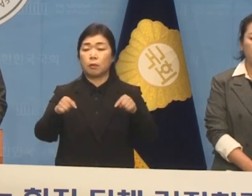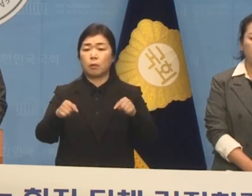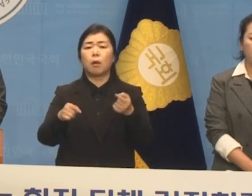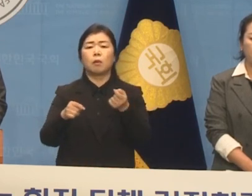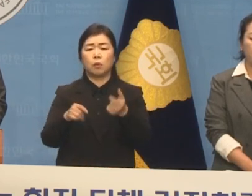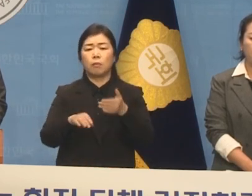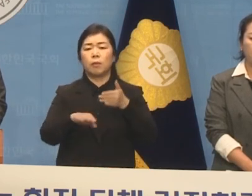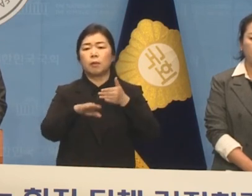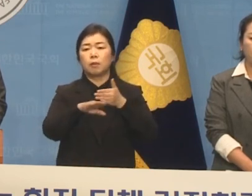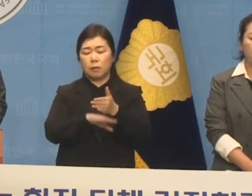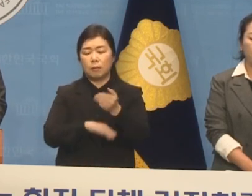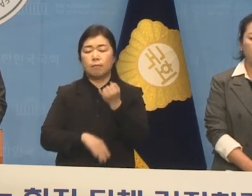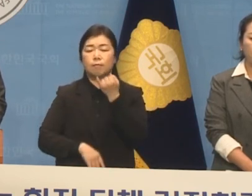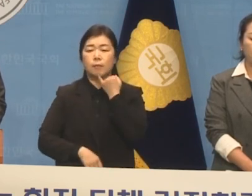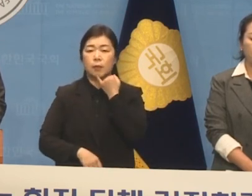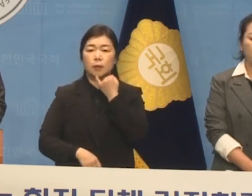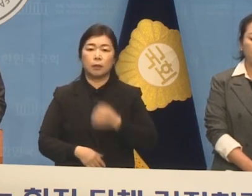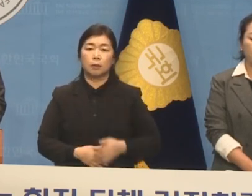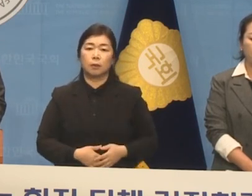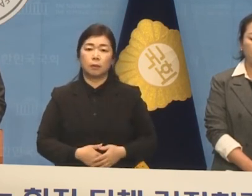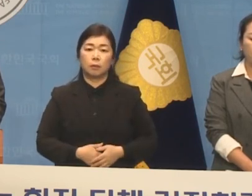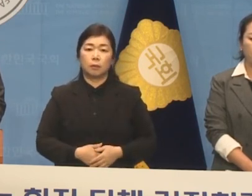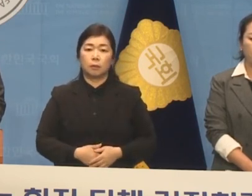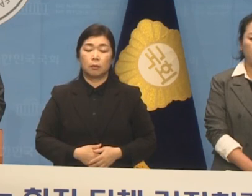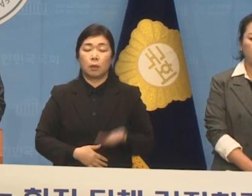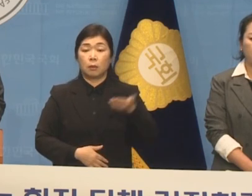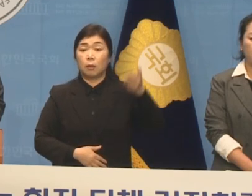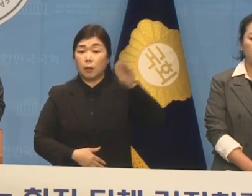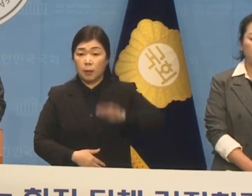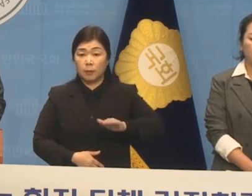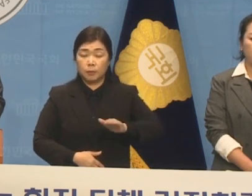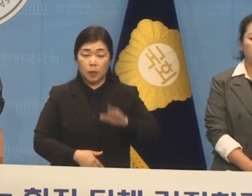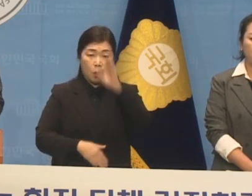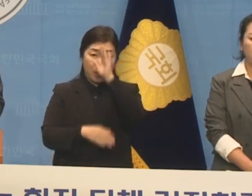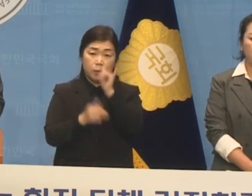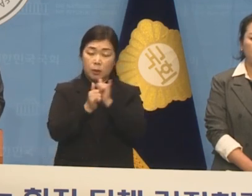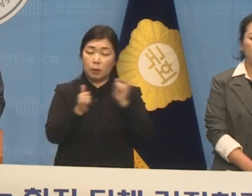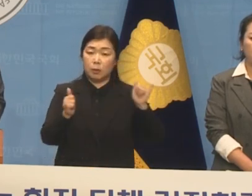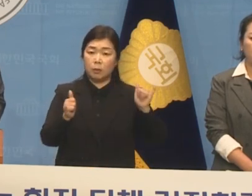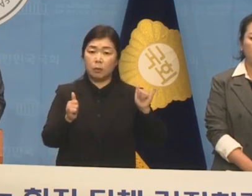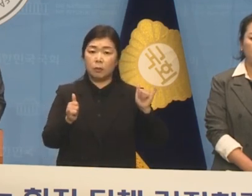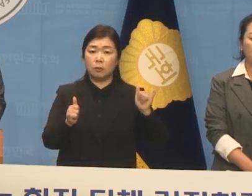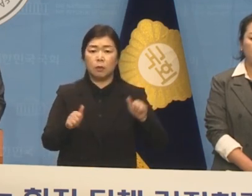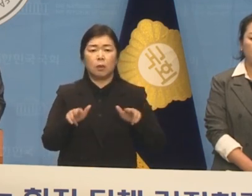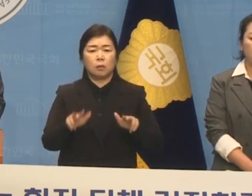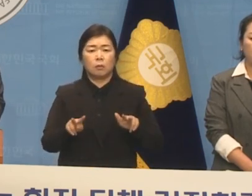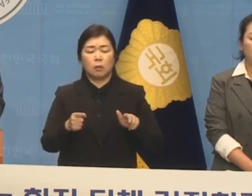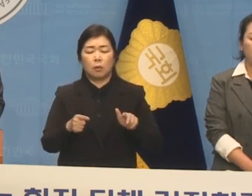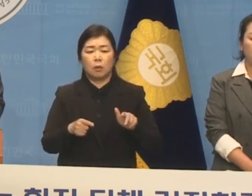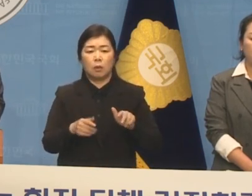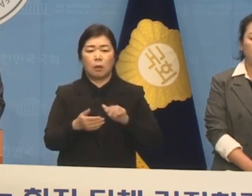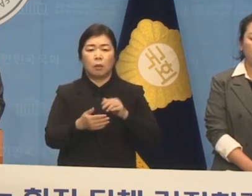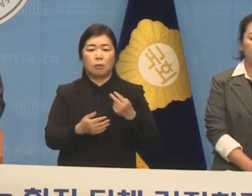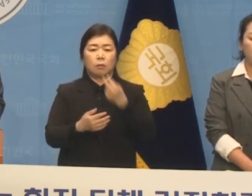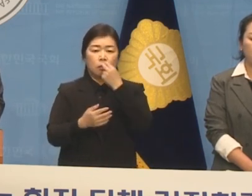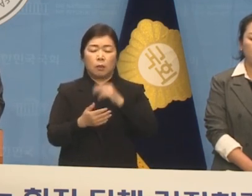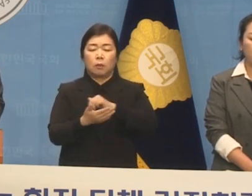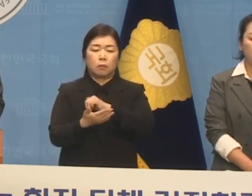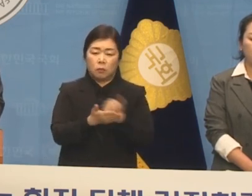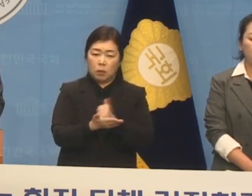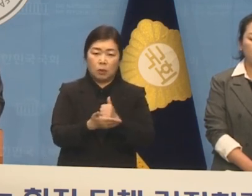조금 늦춰질 수 있습니다. 다만 환자들은 지금도 사경을 헤매고 있습니다.